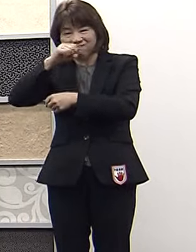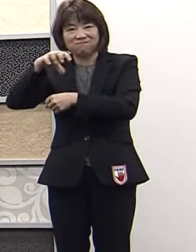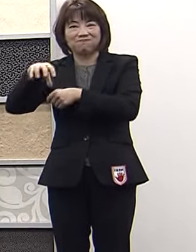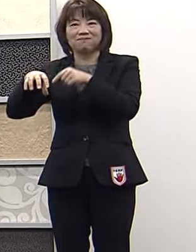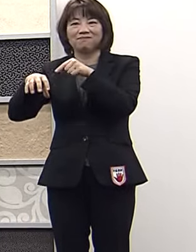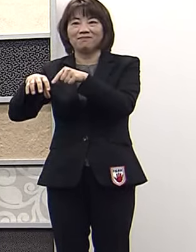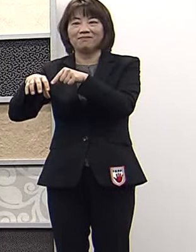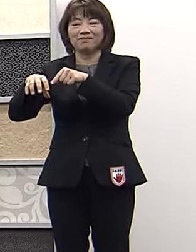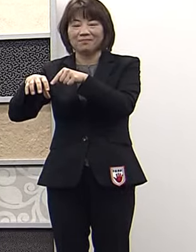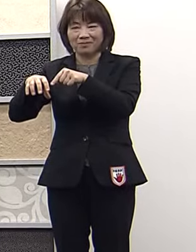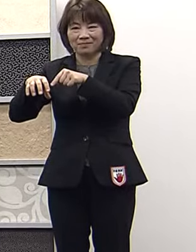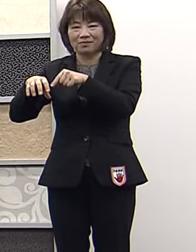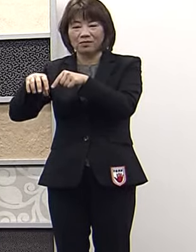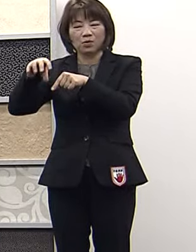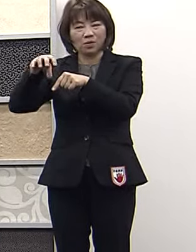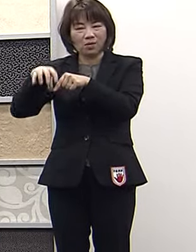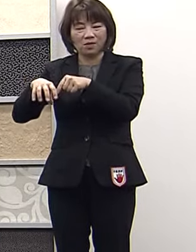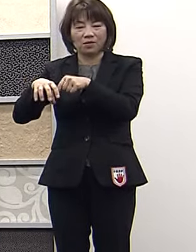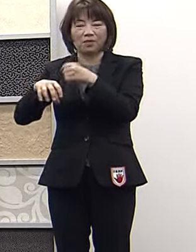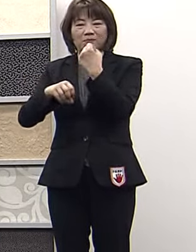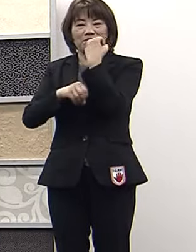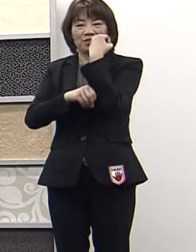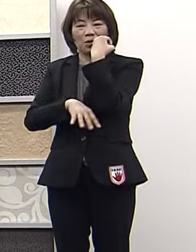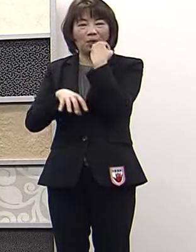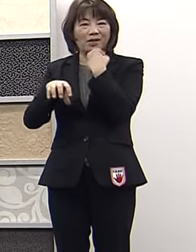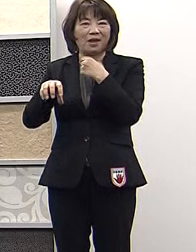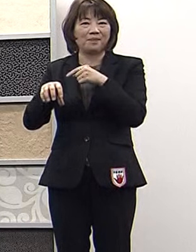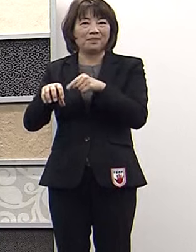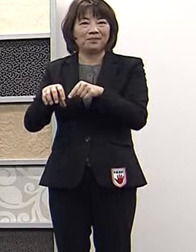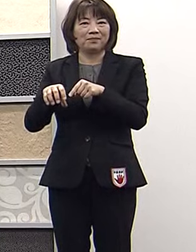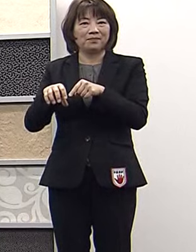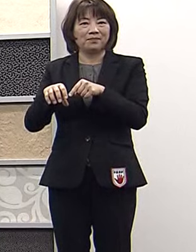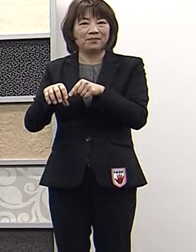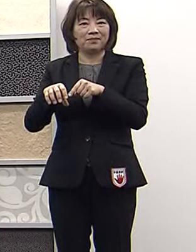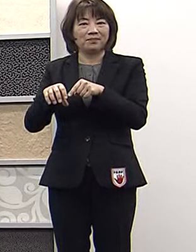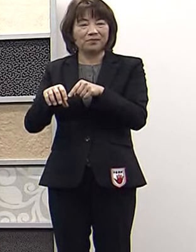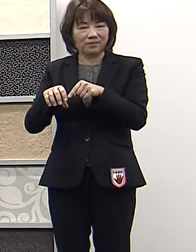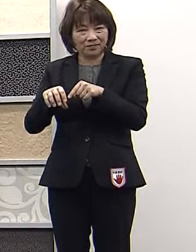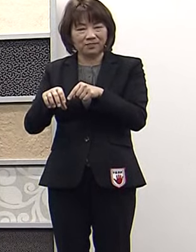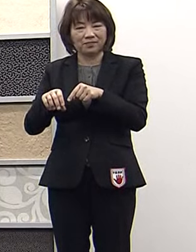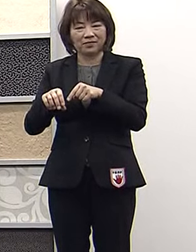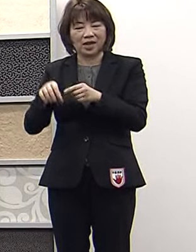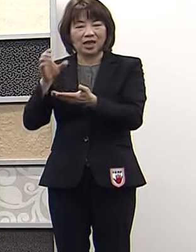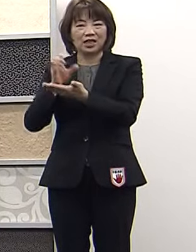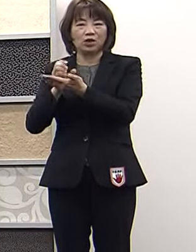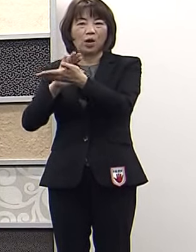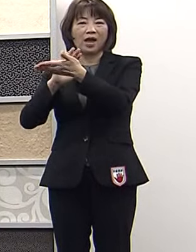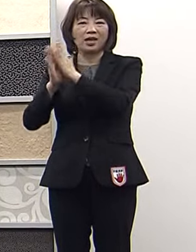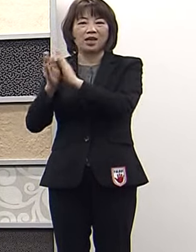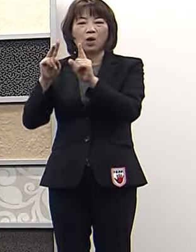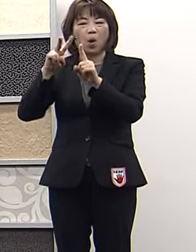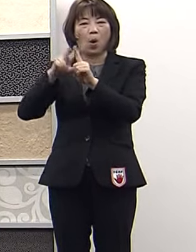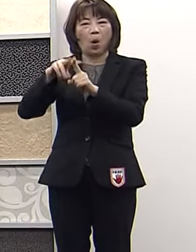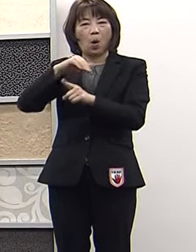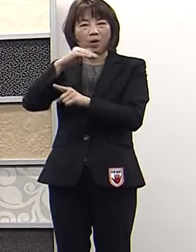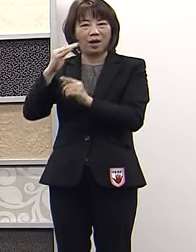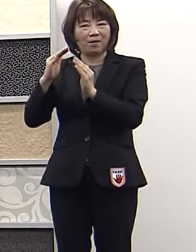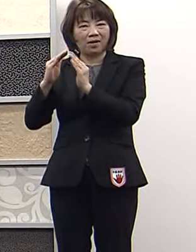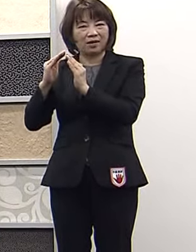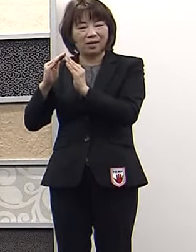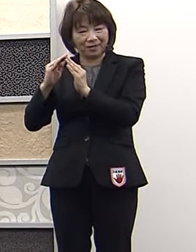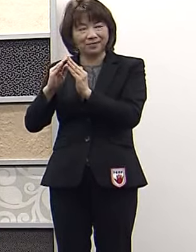その、拠点となっております、これは、小山町じゃなくてでしょうか、パルマバレーは